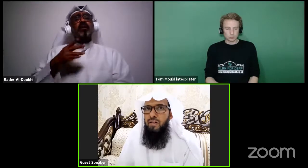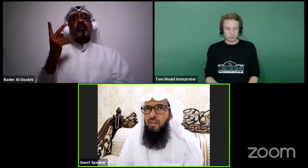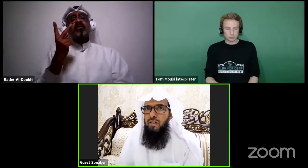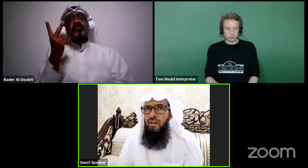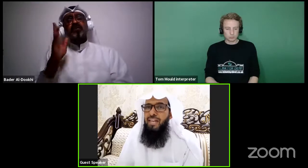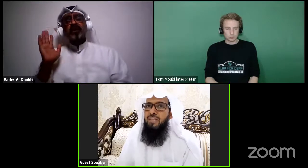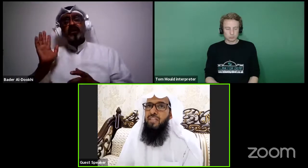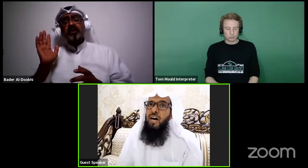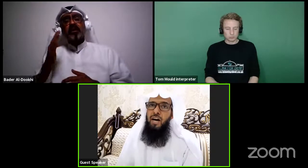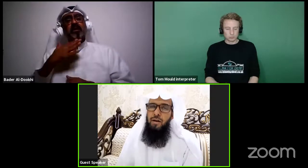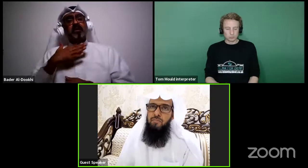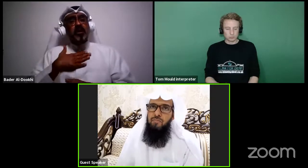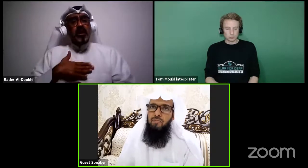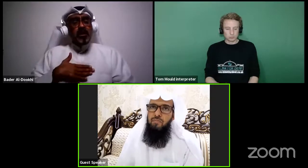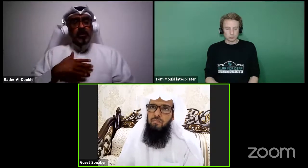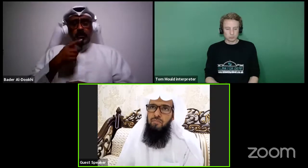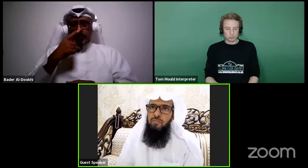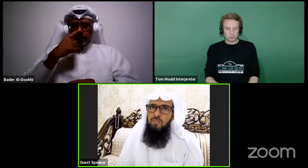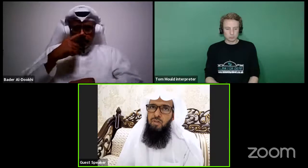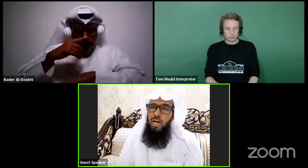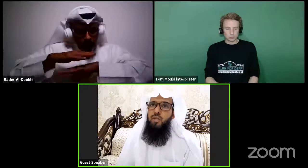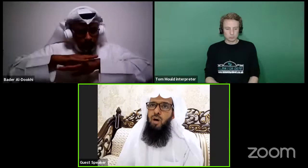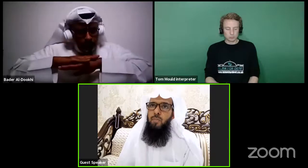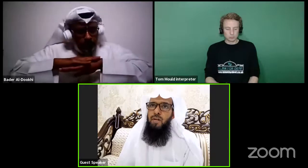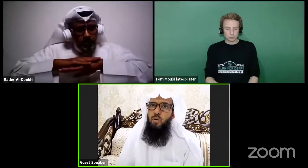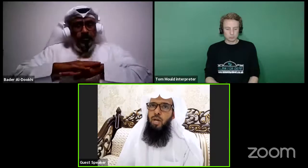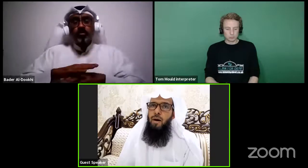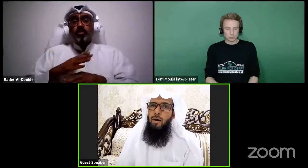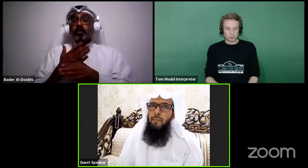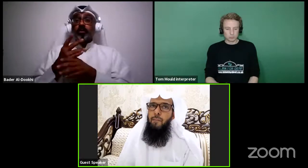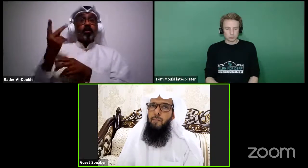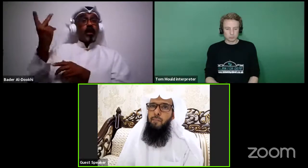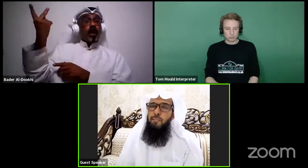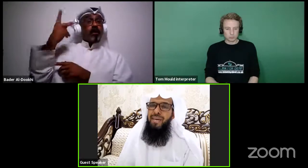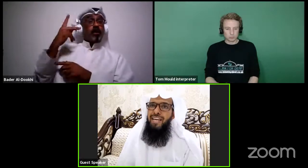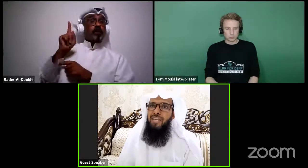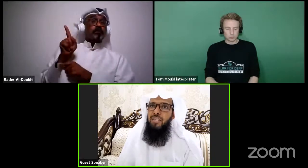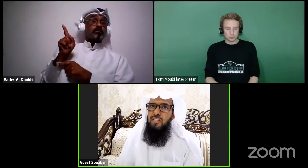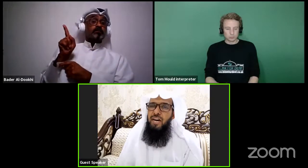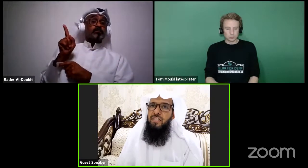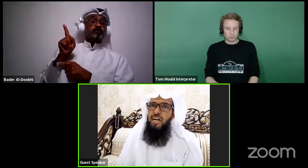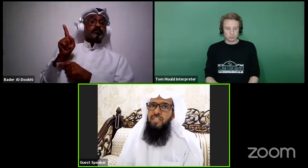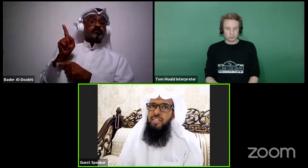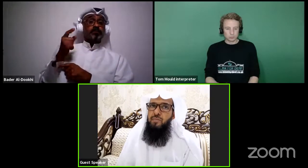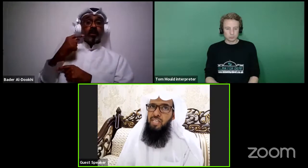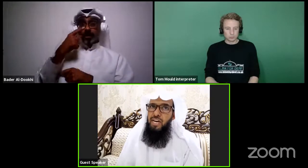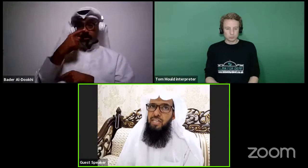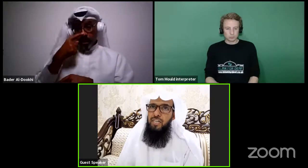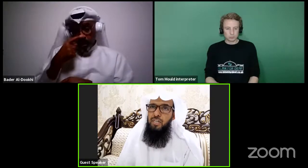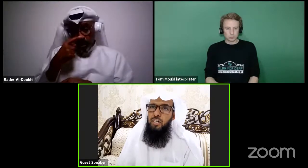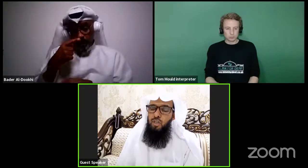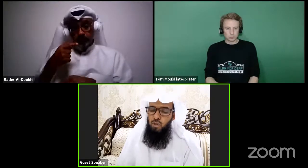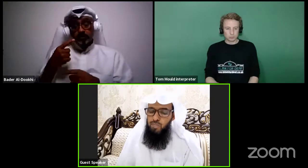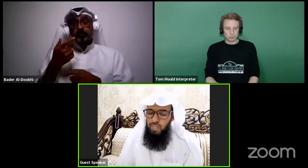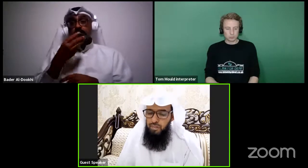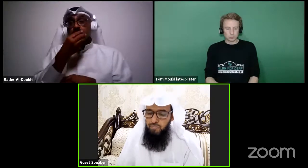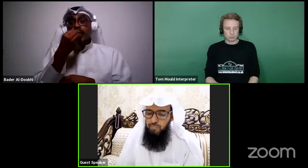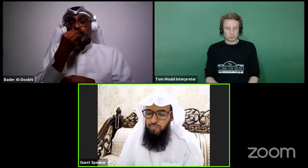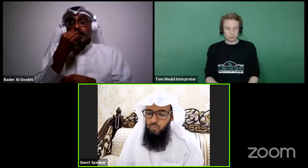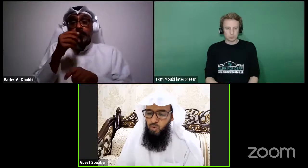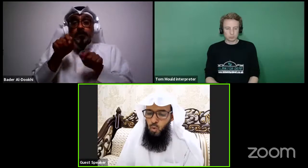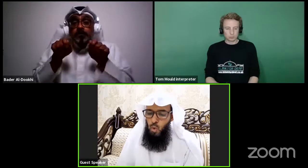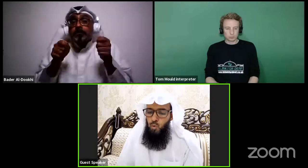فيصبر على الطاعة حيث أمره الله بهذه الطاعة، طاعة الإمساك، يمسك،